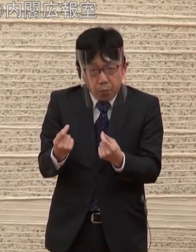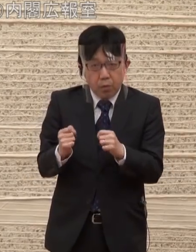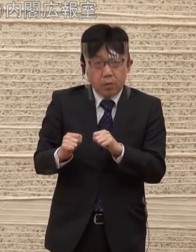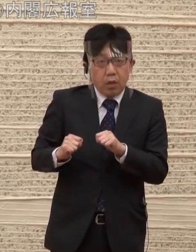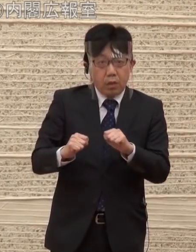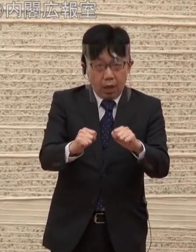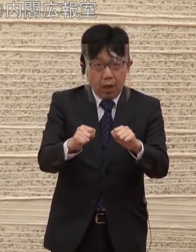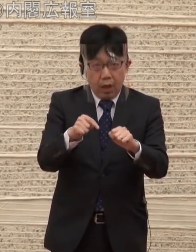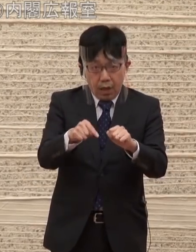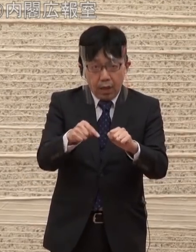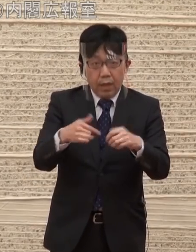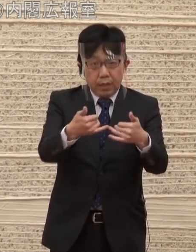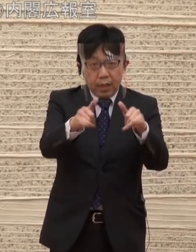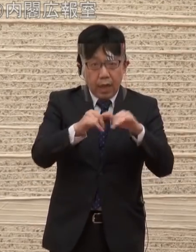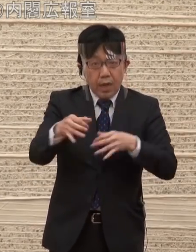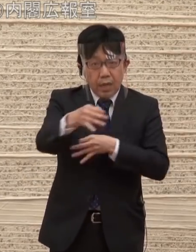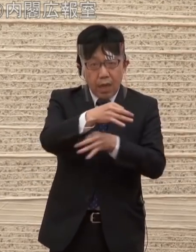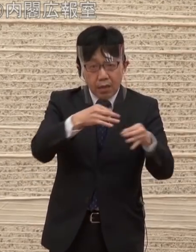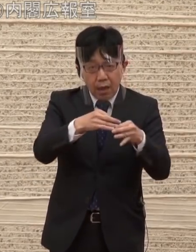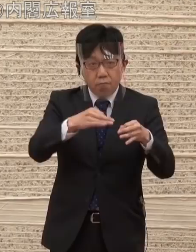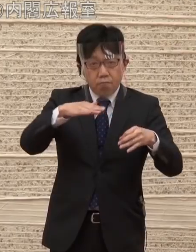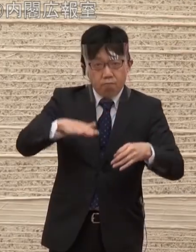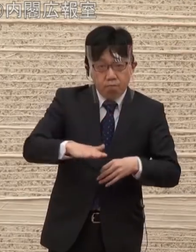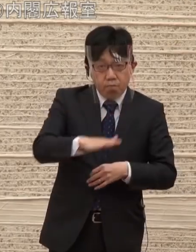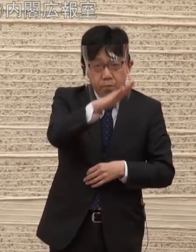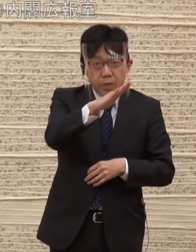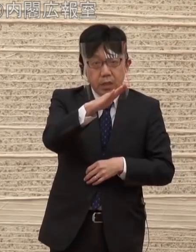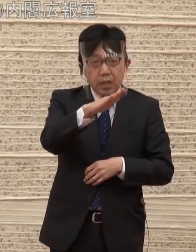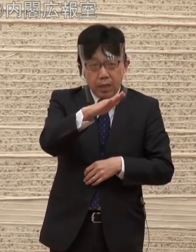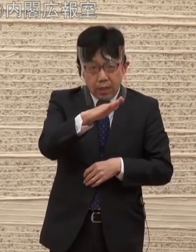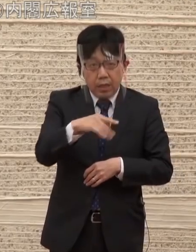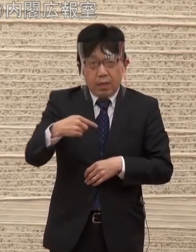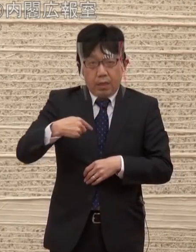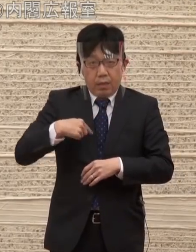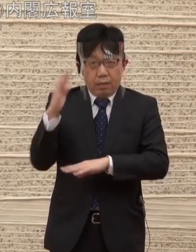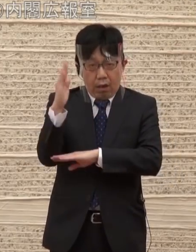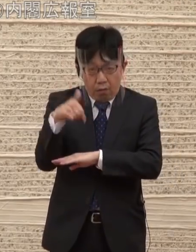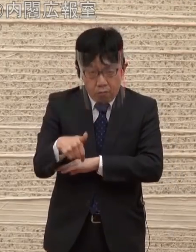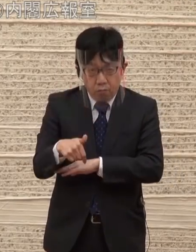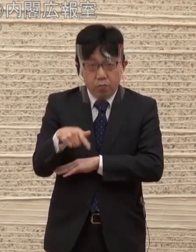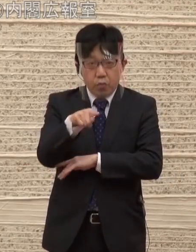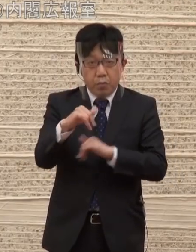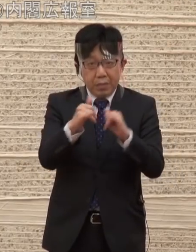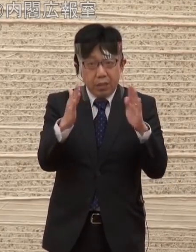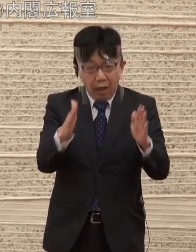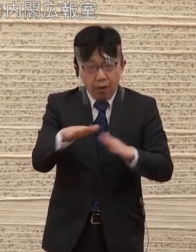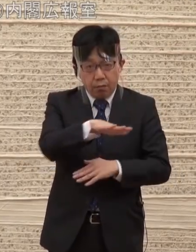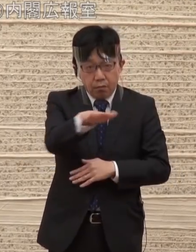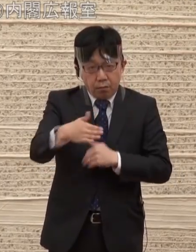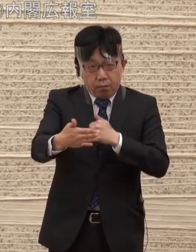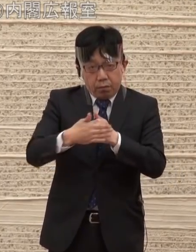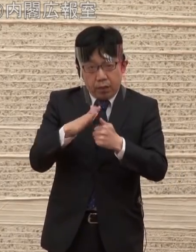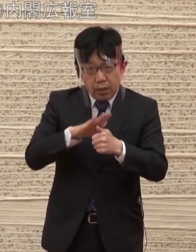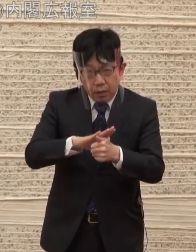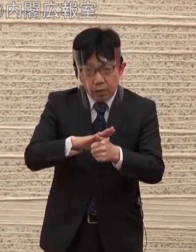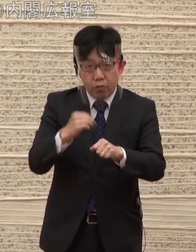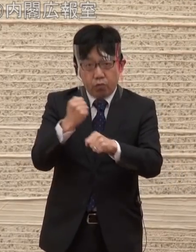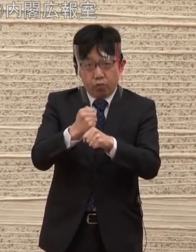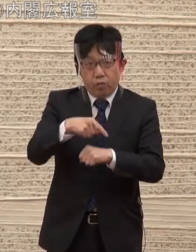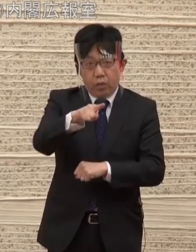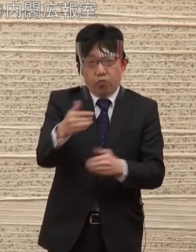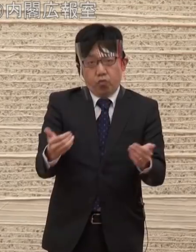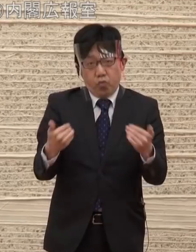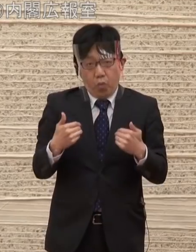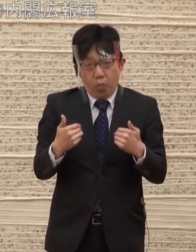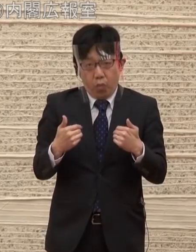経済活動を回復させていく新しい日常を官民で作り上げていかなければならねえんだろうと思いますその際電車